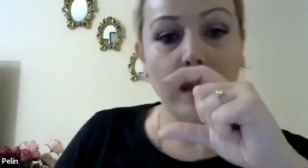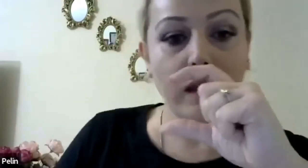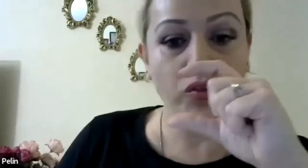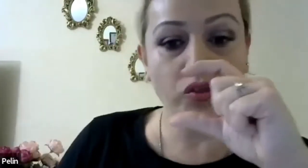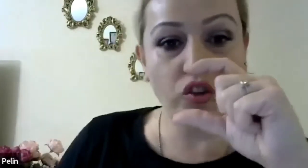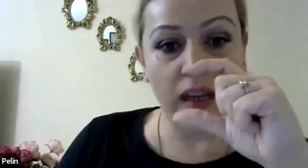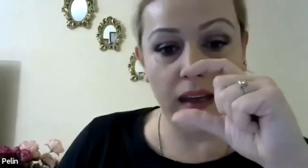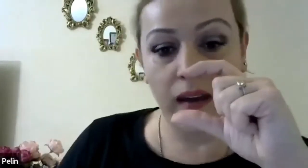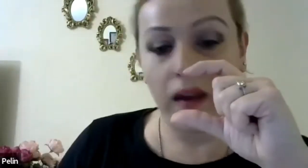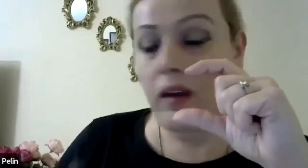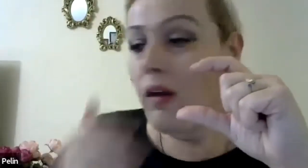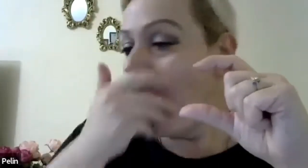C.